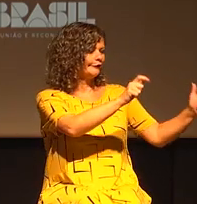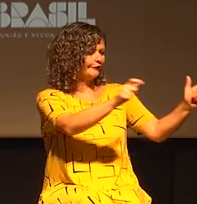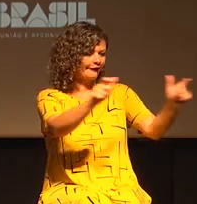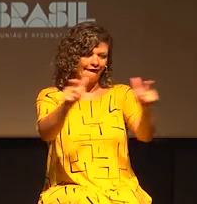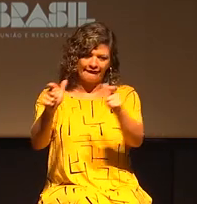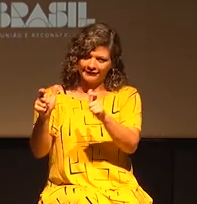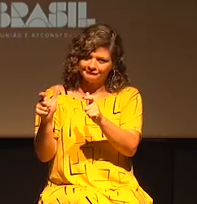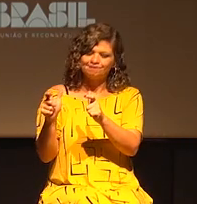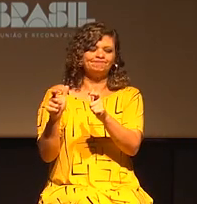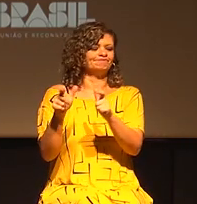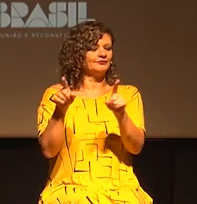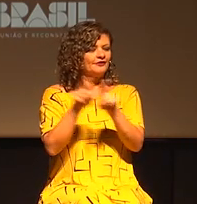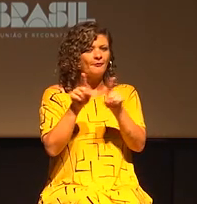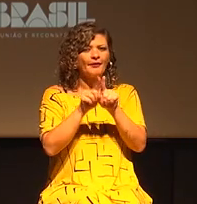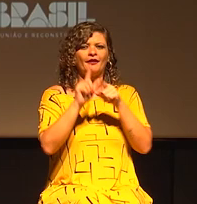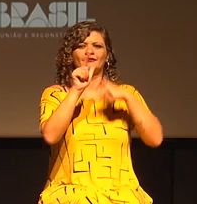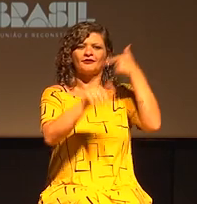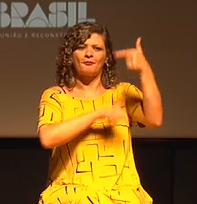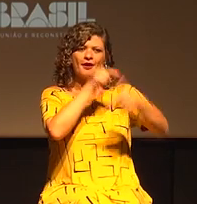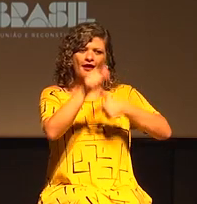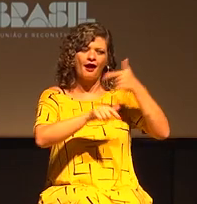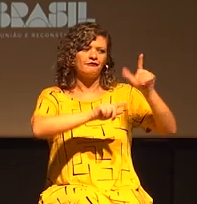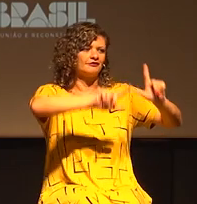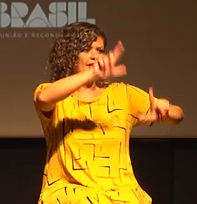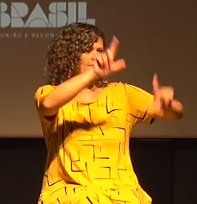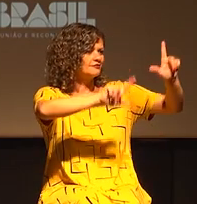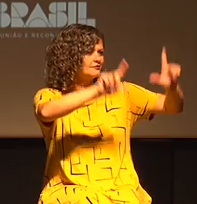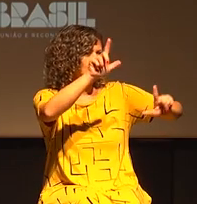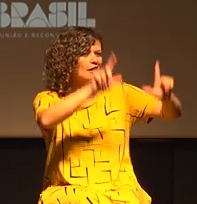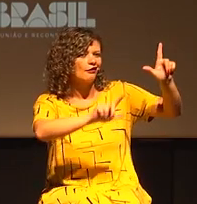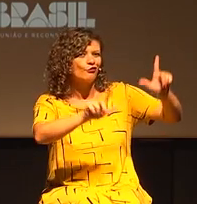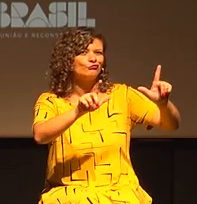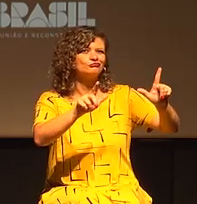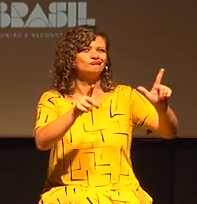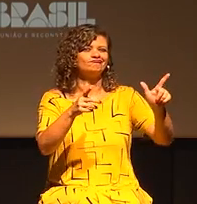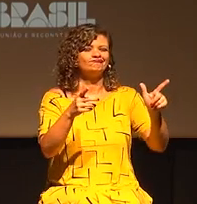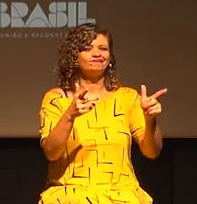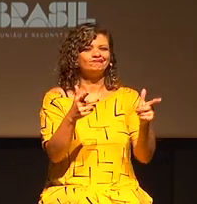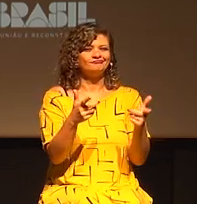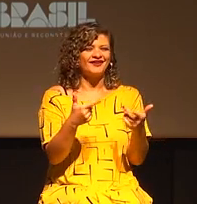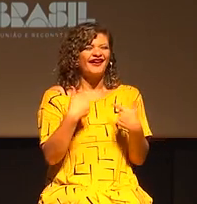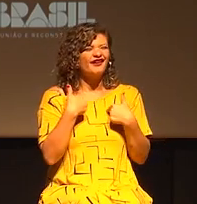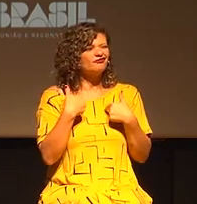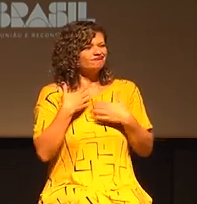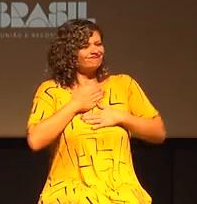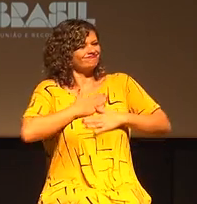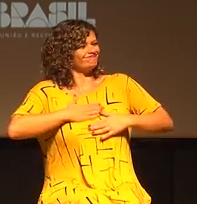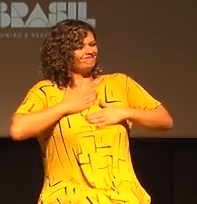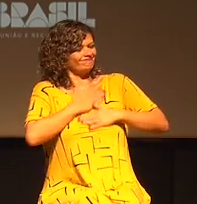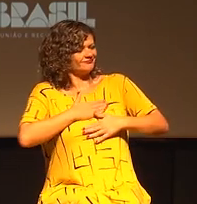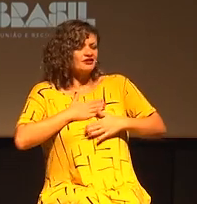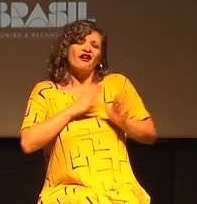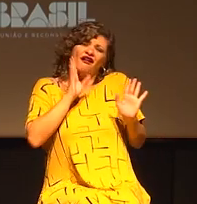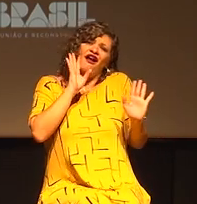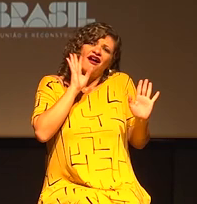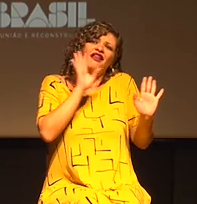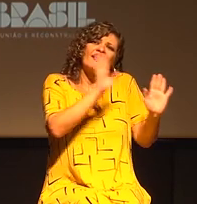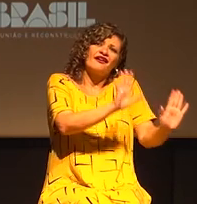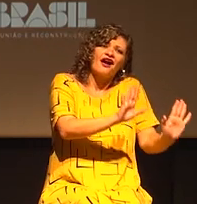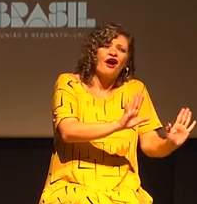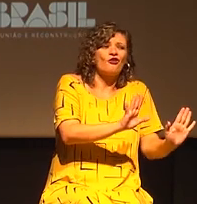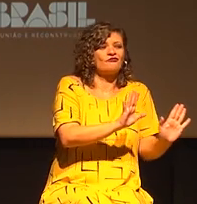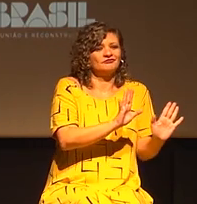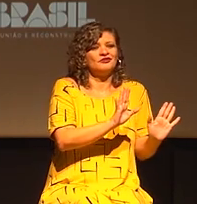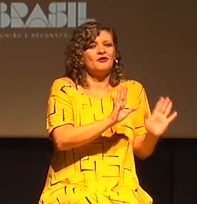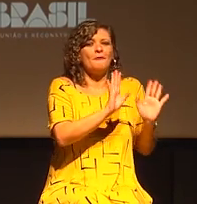também porque eu trabalhava na televisão e não achava não ficava satisfeita era muito legal tá na televisão e